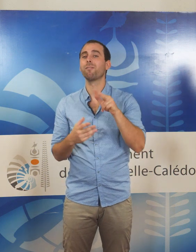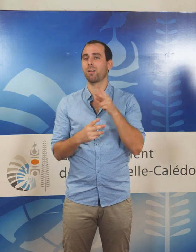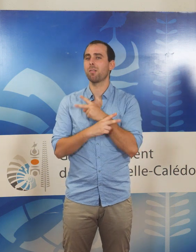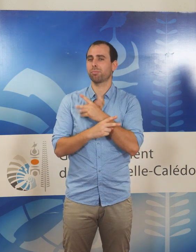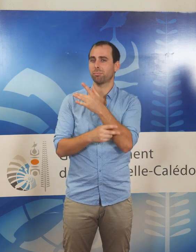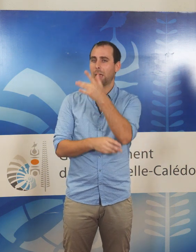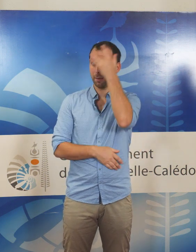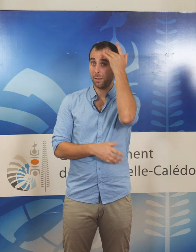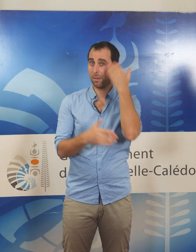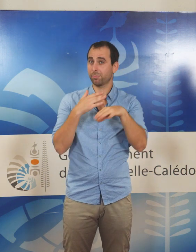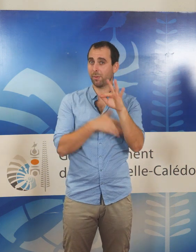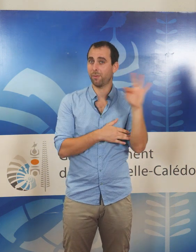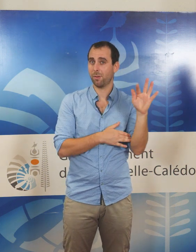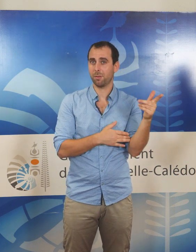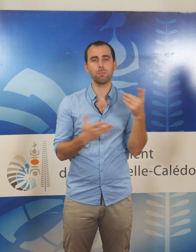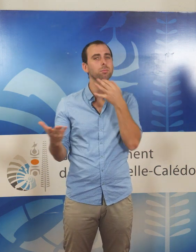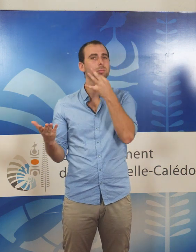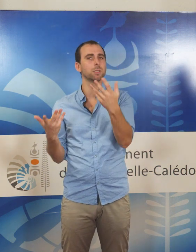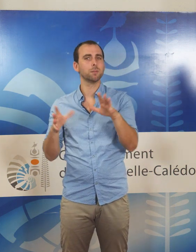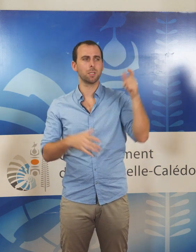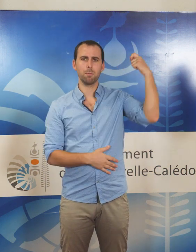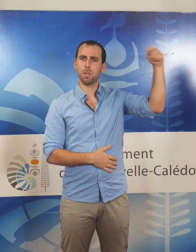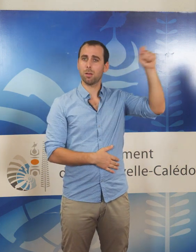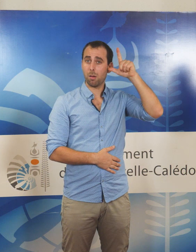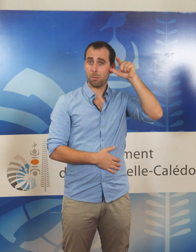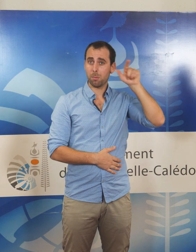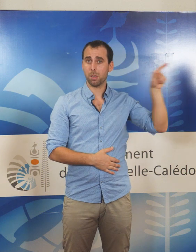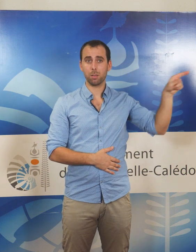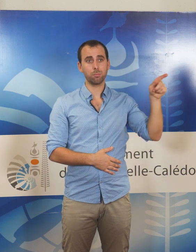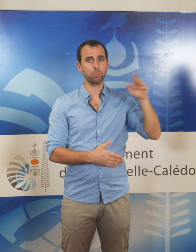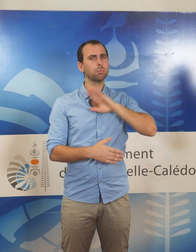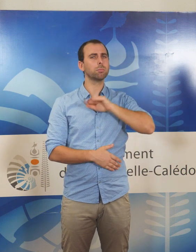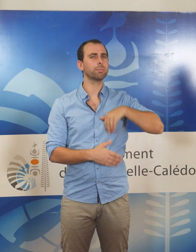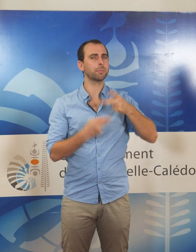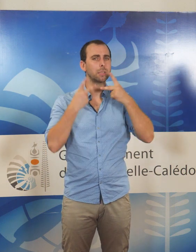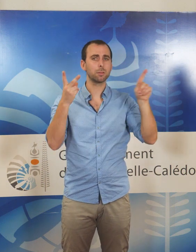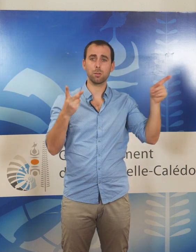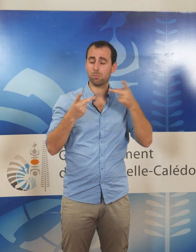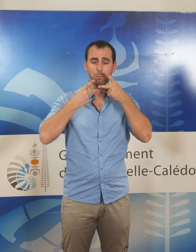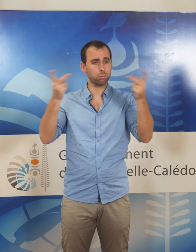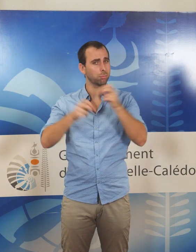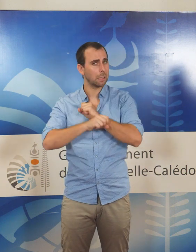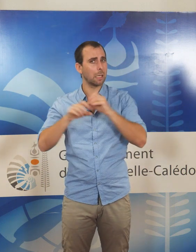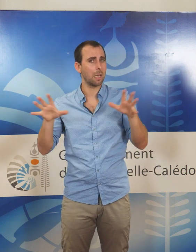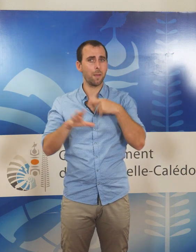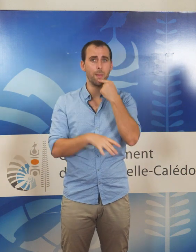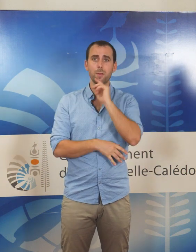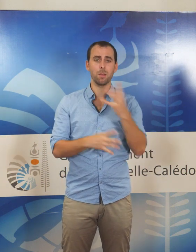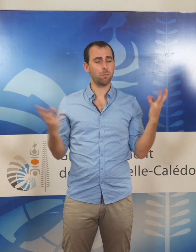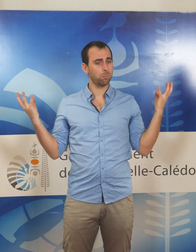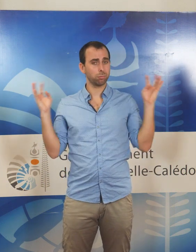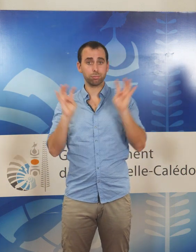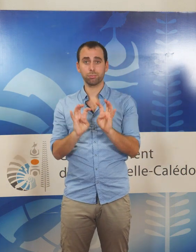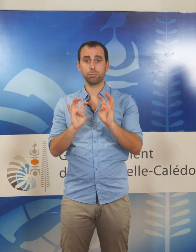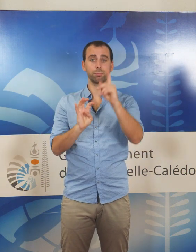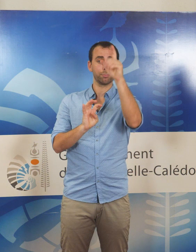et comme je vous le disais, le président de la République a annoncé clairement dans son dernier discours qu'il y aurait plus de cours en présentiel